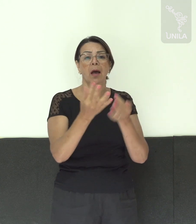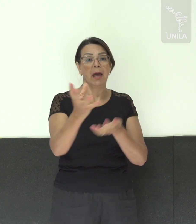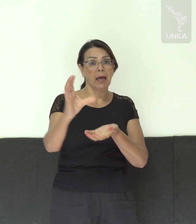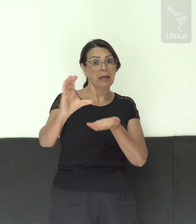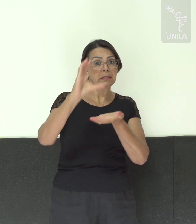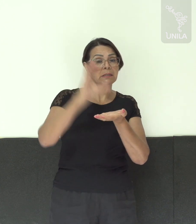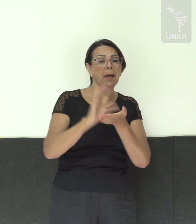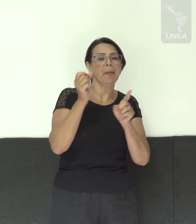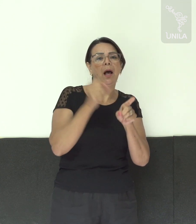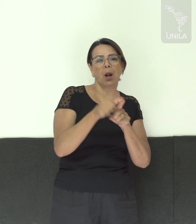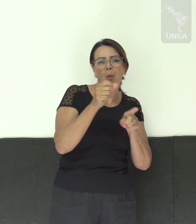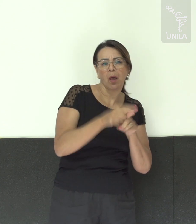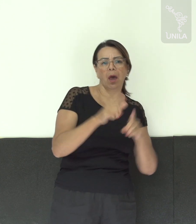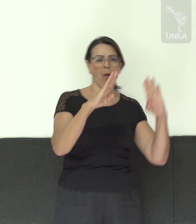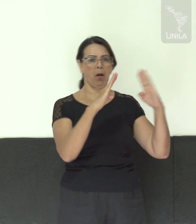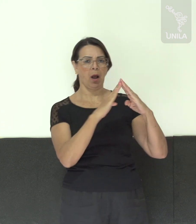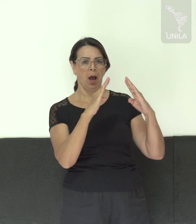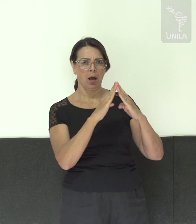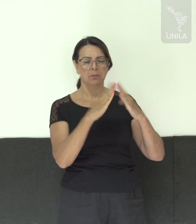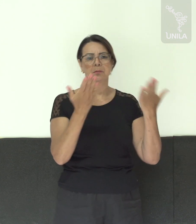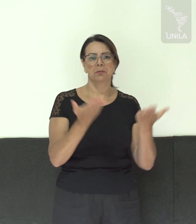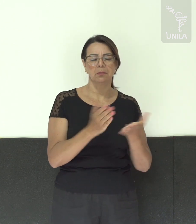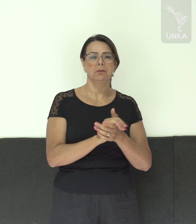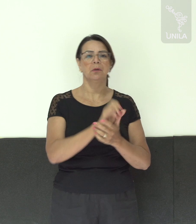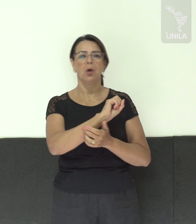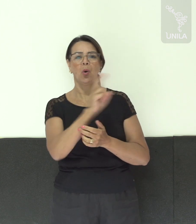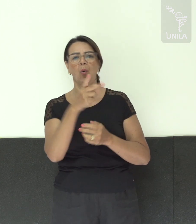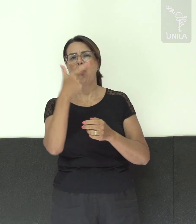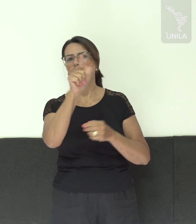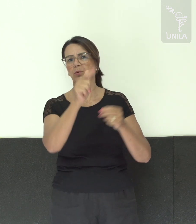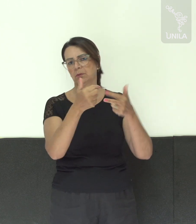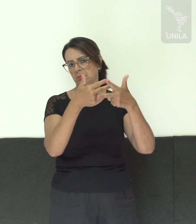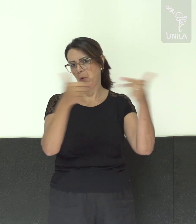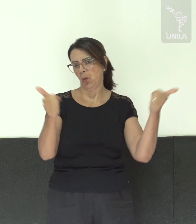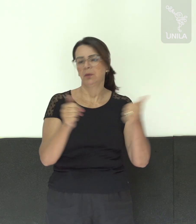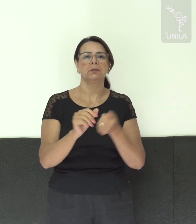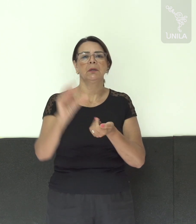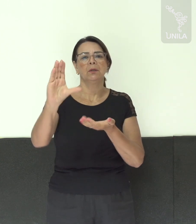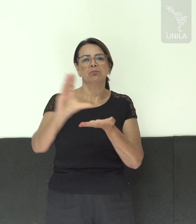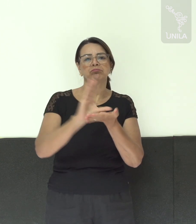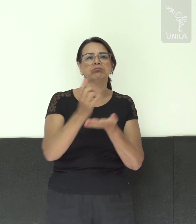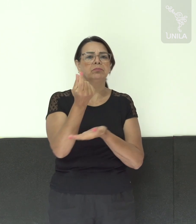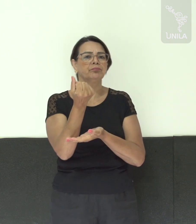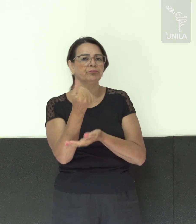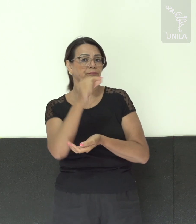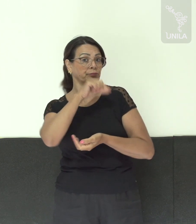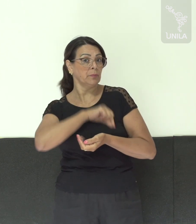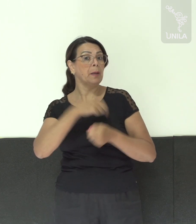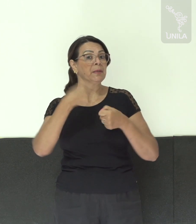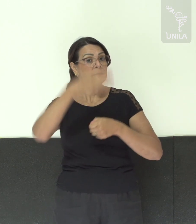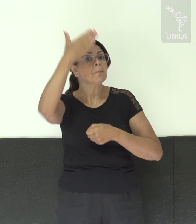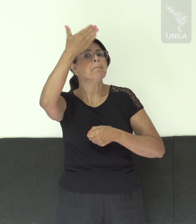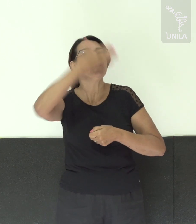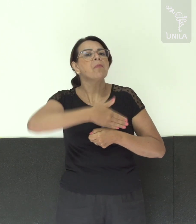de arrendamento de bens móveis ou imóveis. Os rendimentos deverão ser